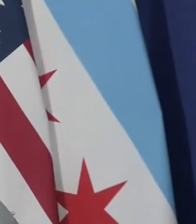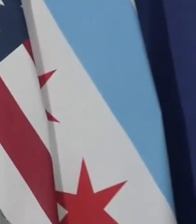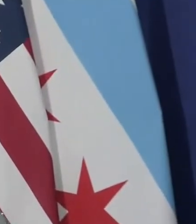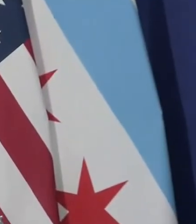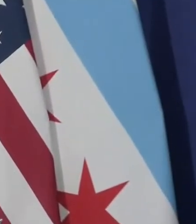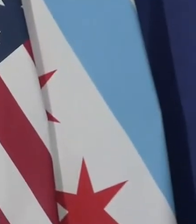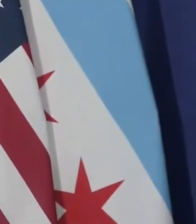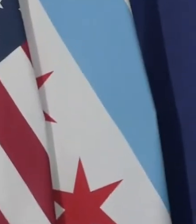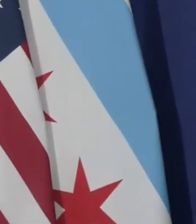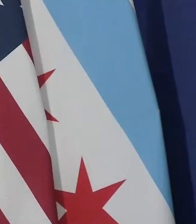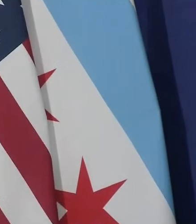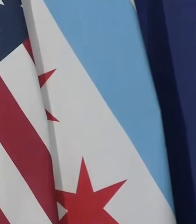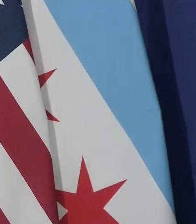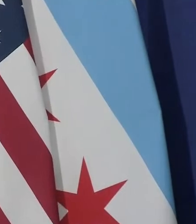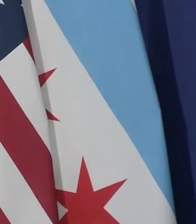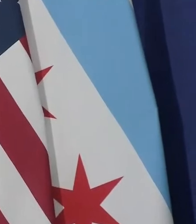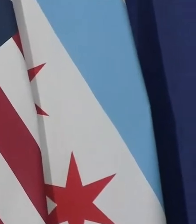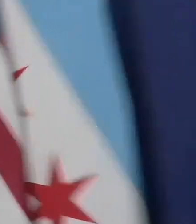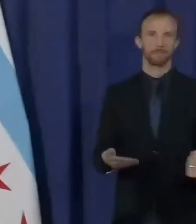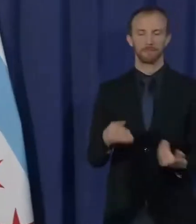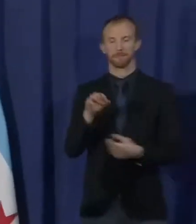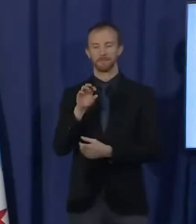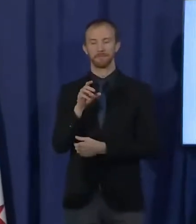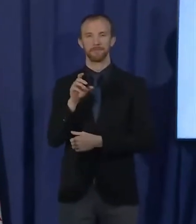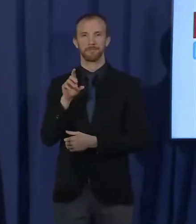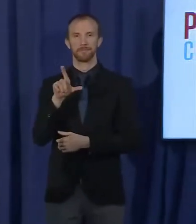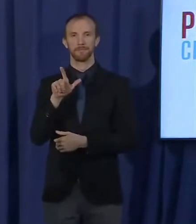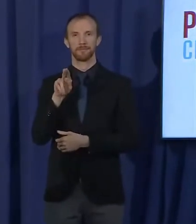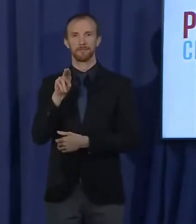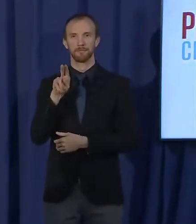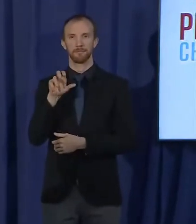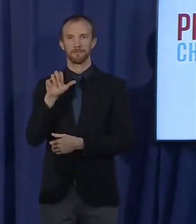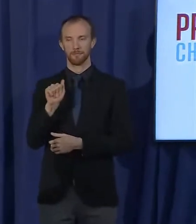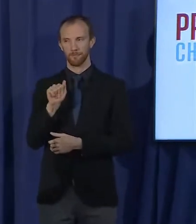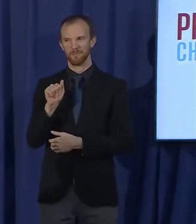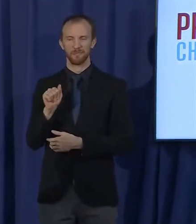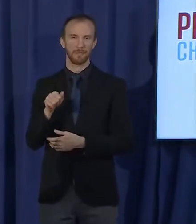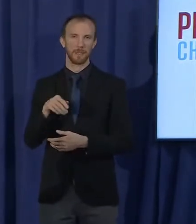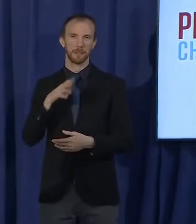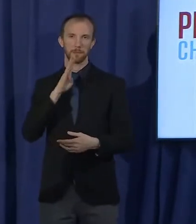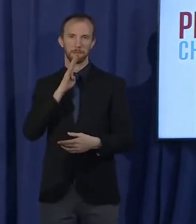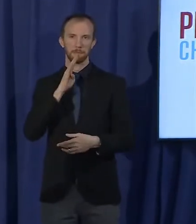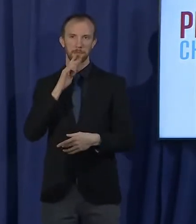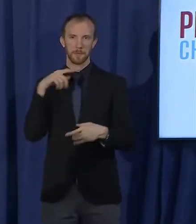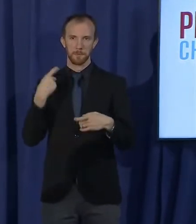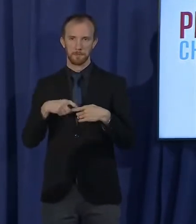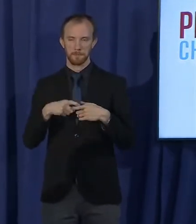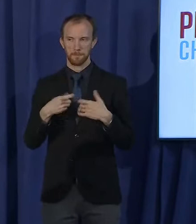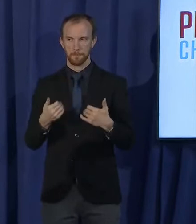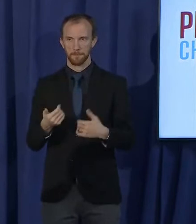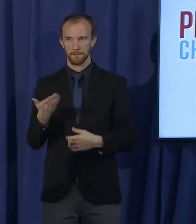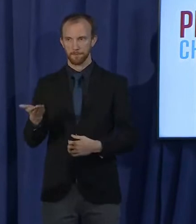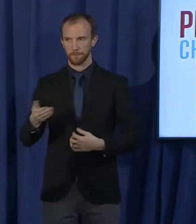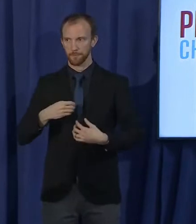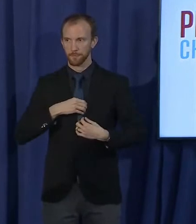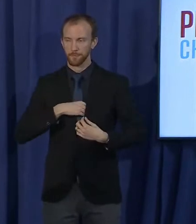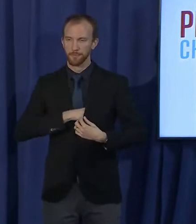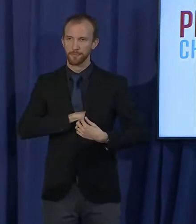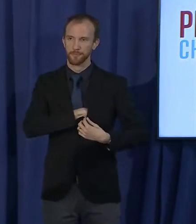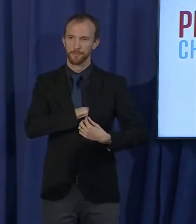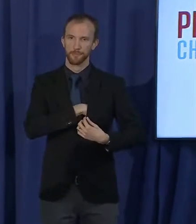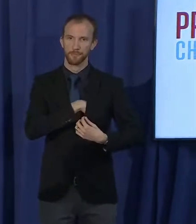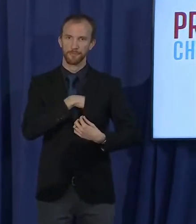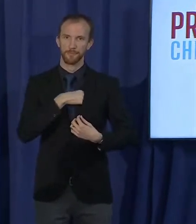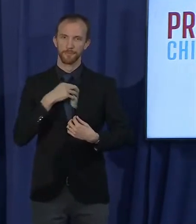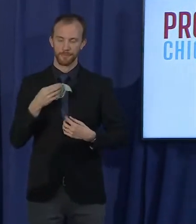Muy buenas tardes. Yo soy la doctora Geraldine Luna, directora médica del Departamento de Salud Pública de Chicago. Estamos